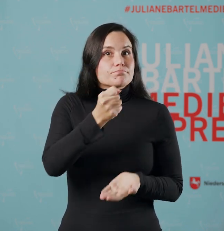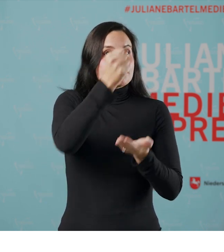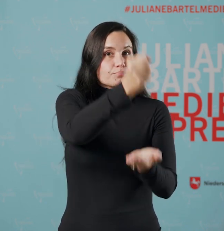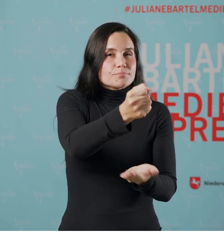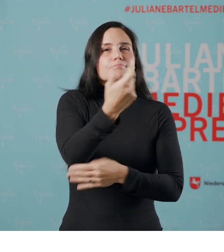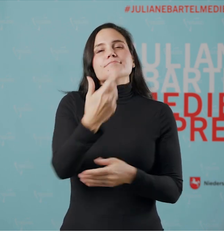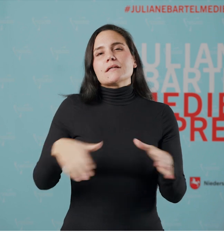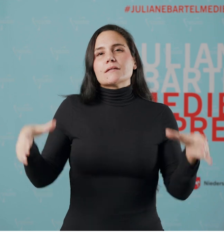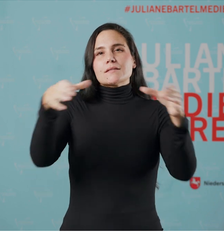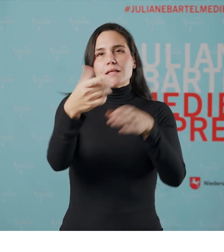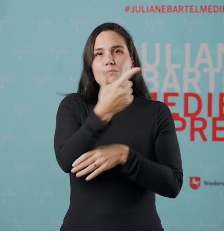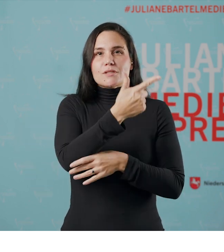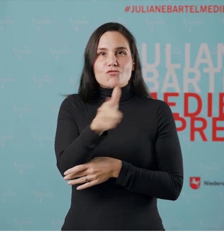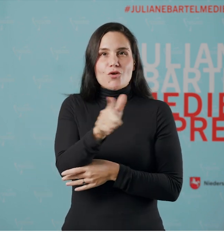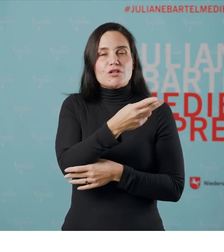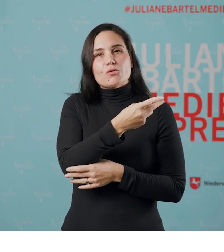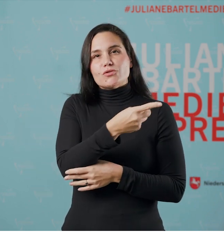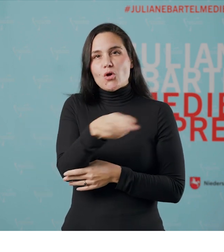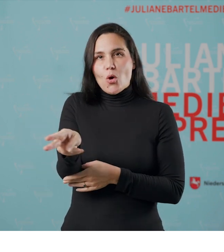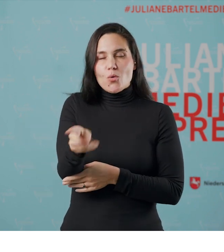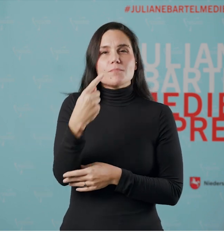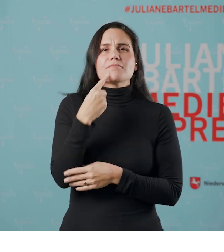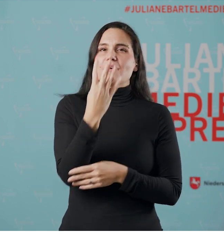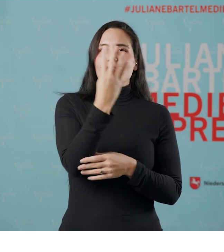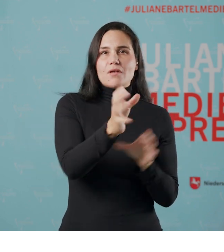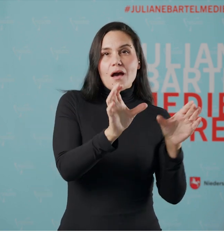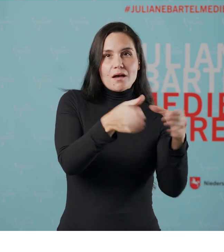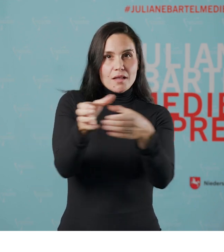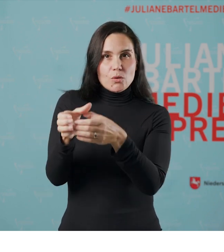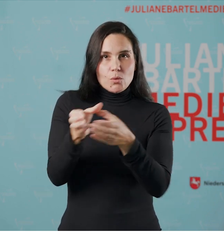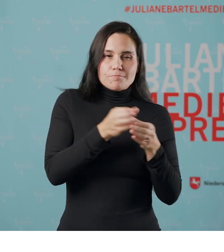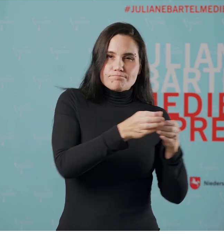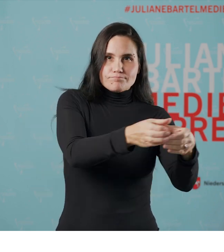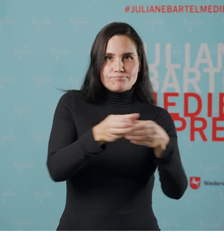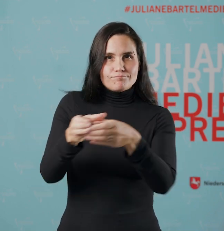Preisgeld ist mit insgesamt 12.000 Euro dotiert, verteilt auf vier Kategorien.